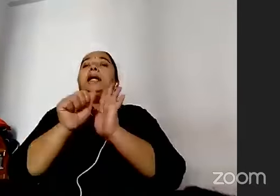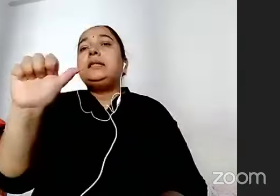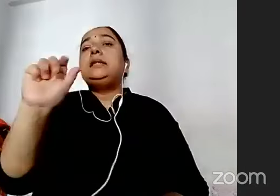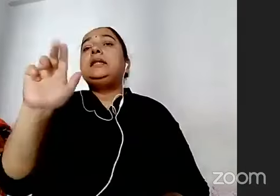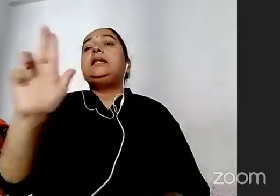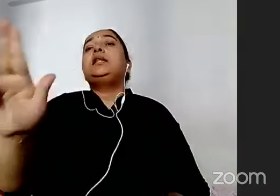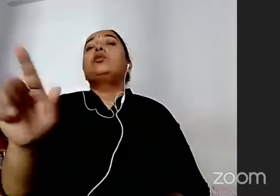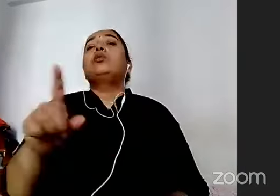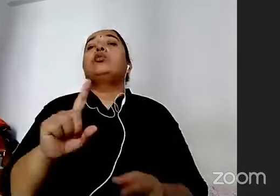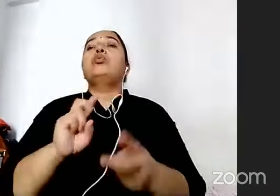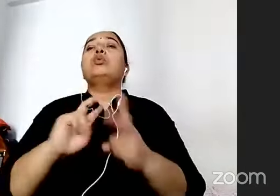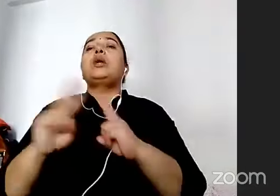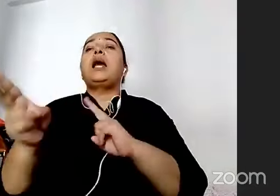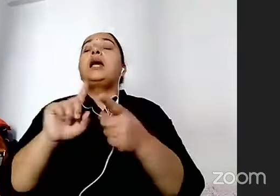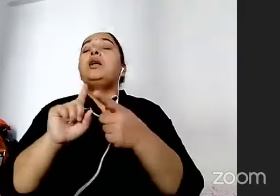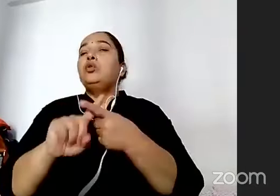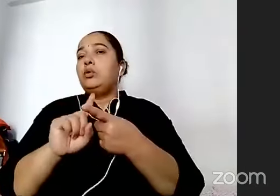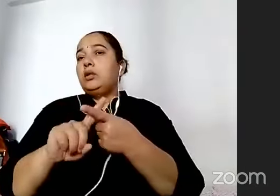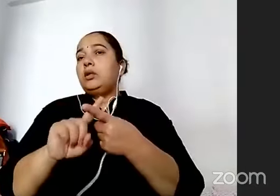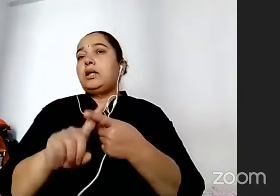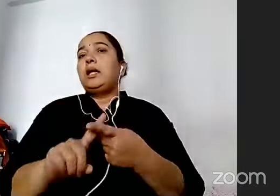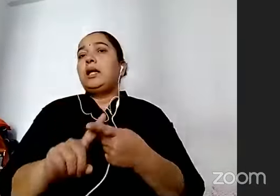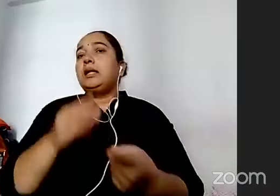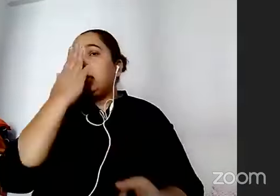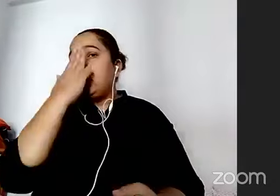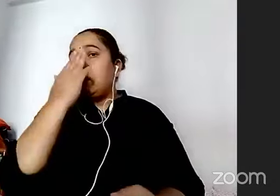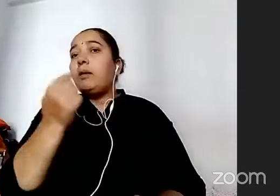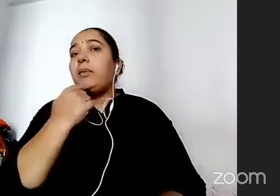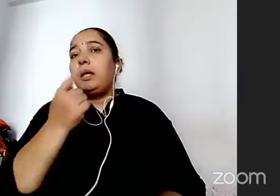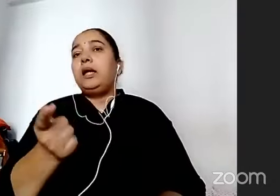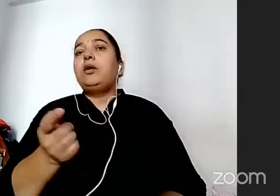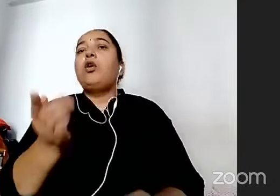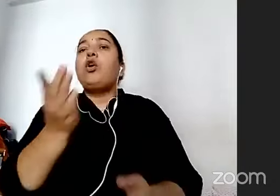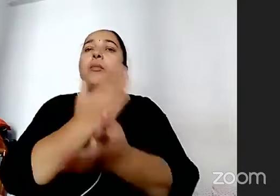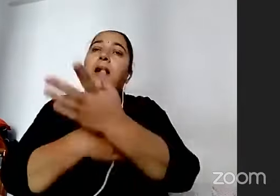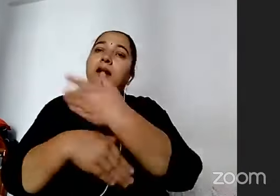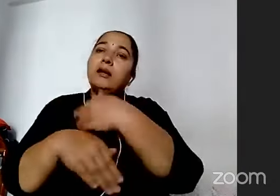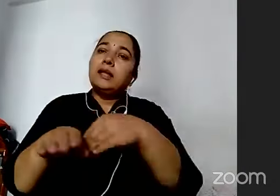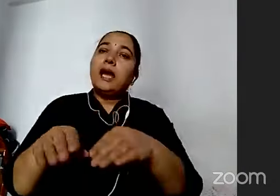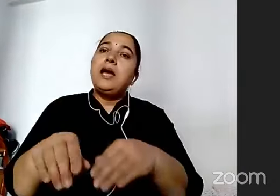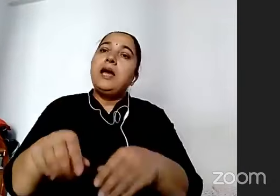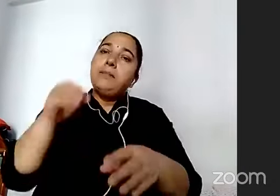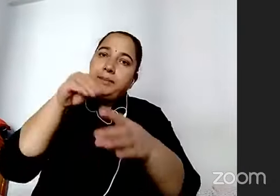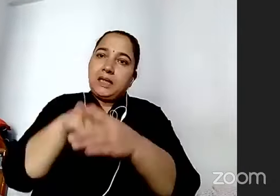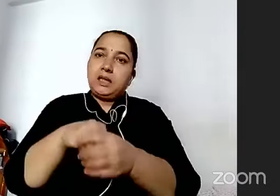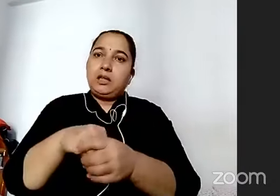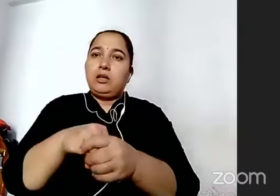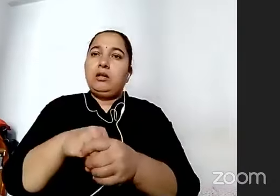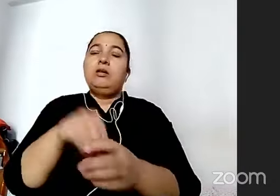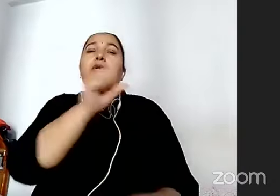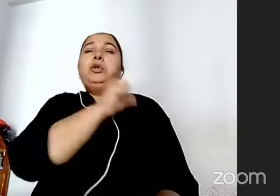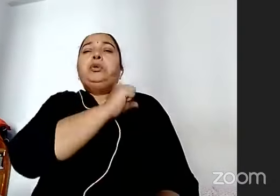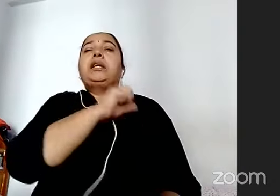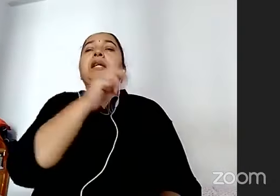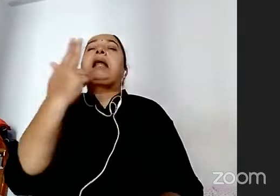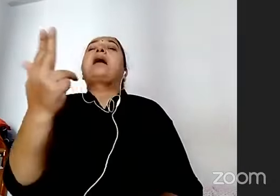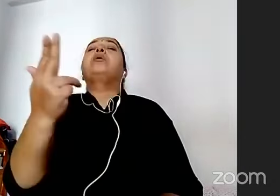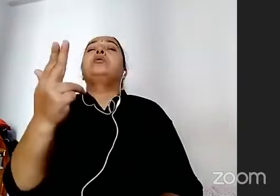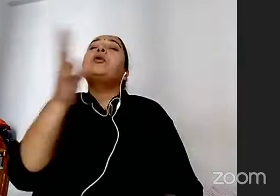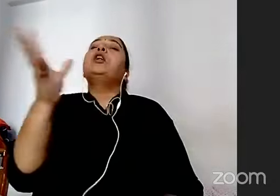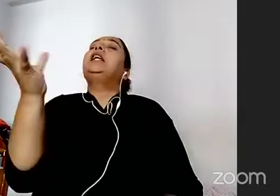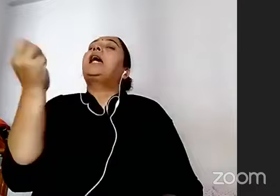भन्दाखेरि डिसेबिलिटी डिस्कोर्समा चाहिँ सेक्सुअलिटीको कुरा चाहिँ ह्युमन राइट बेस अप्रोचमा आएको थिएन र आएको छैन पनि